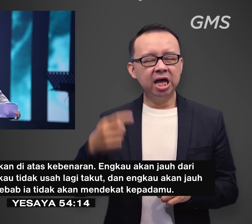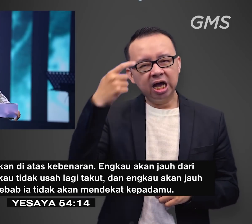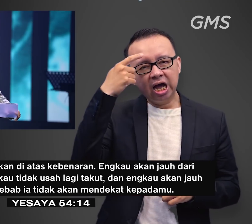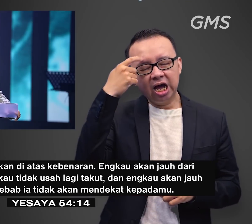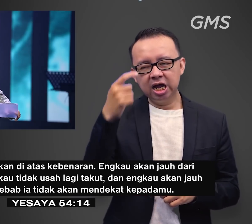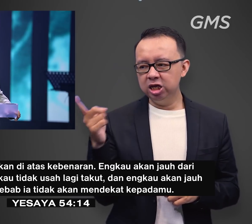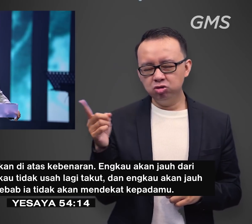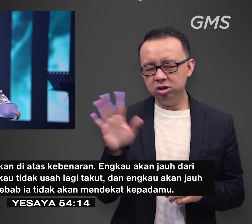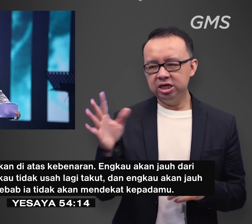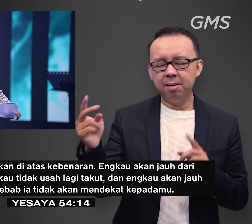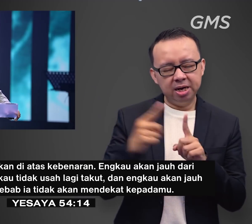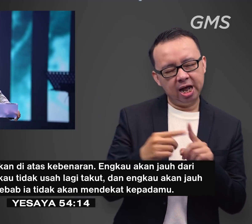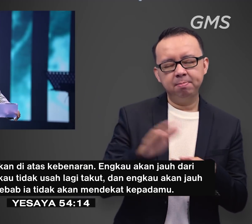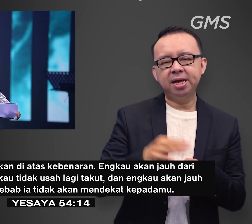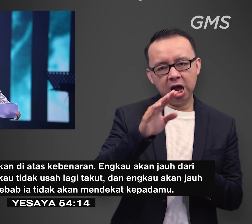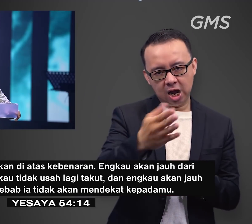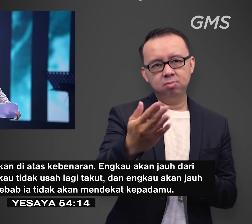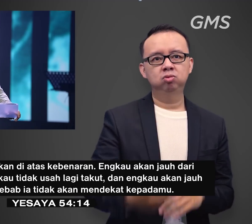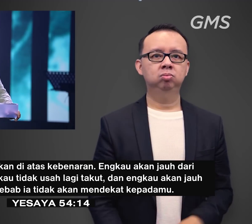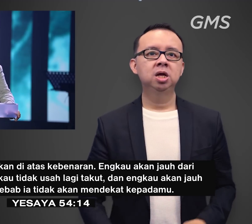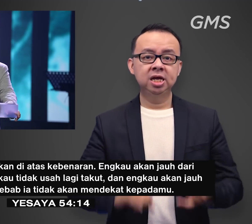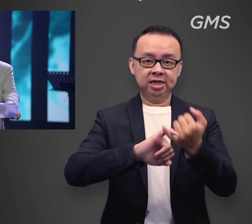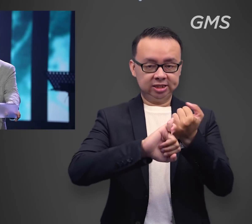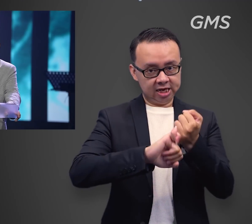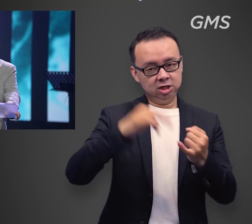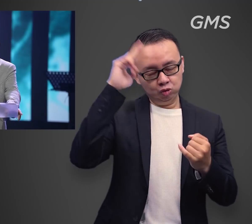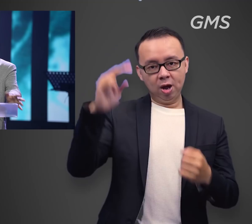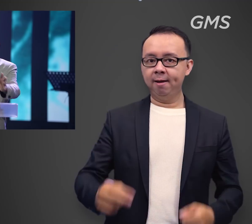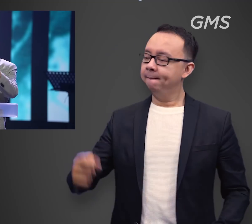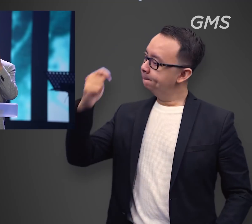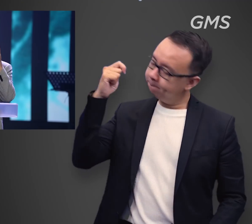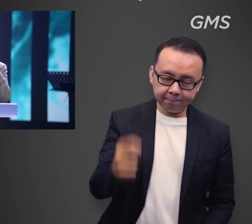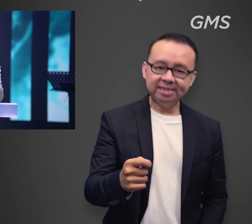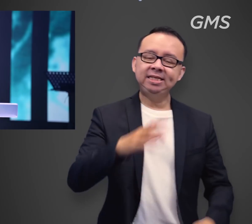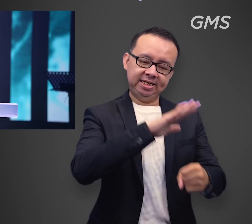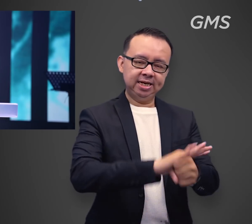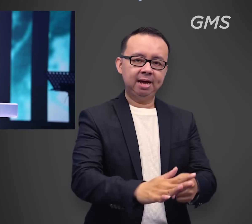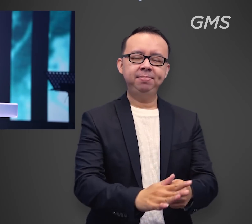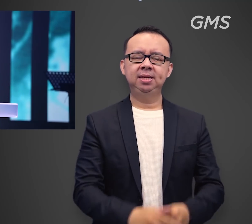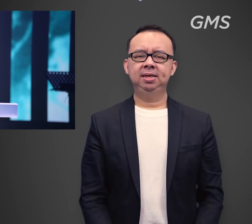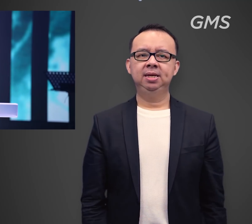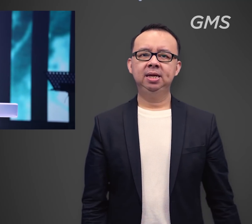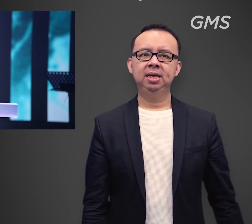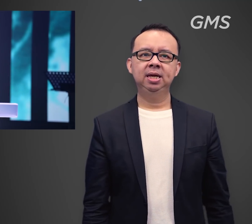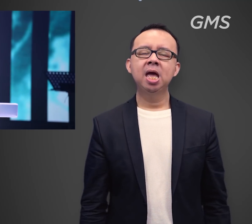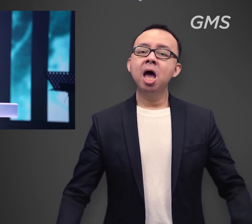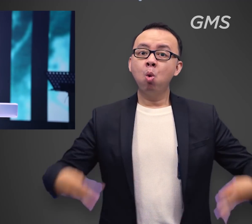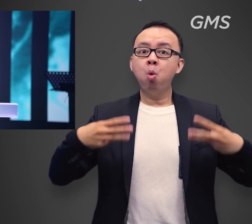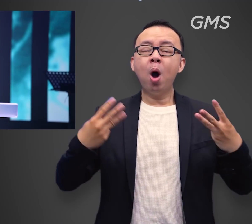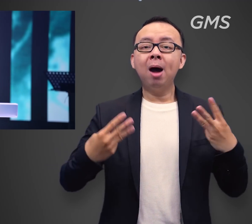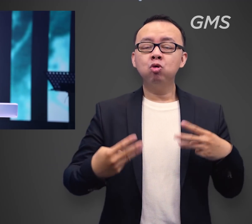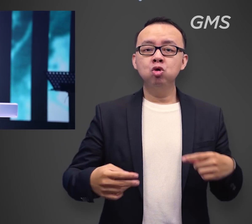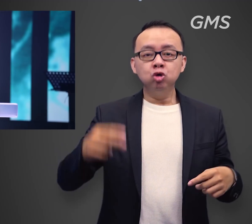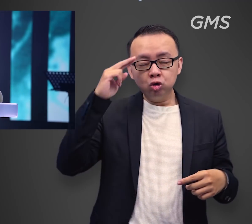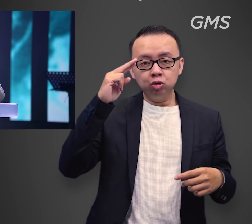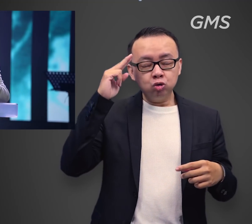akan mendekat kepadamu. Janji Tuhan pasti dikenapi. Keajaiban Tuhan yang ketiga itu artinya begini. Tuhan itu